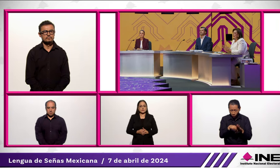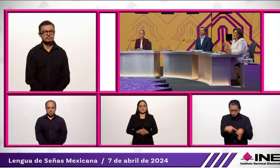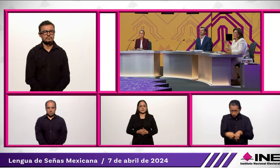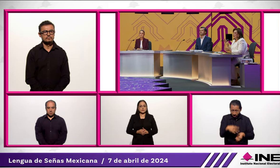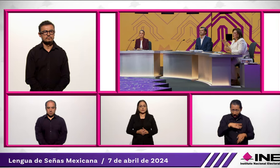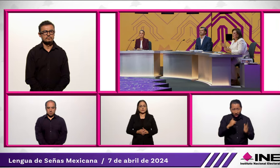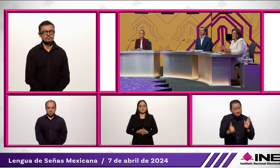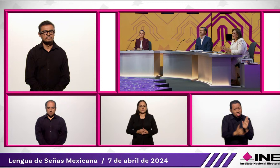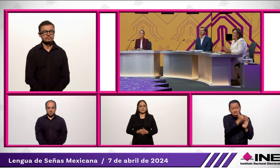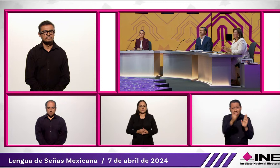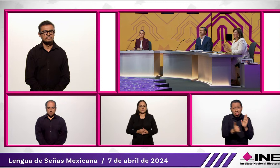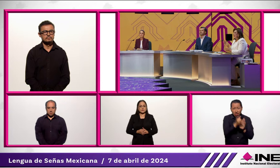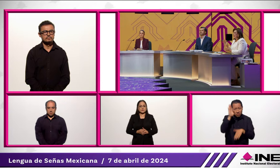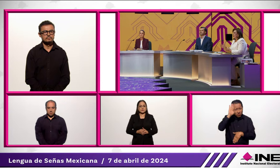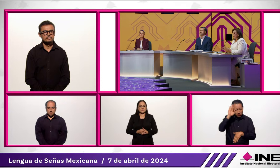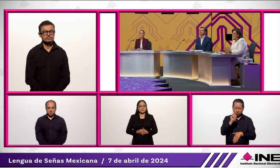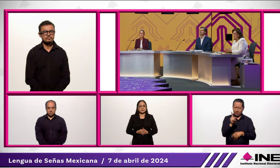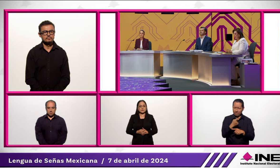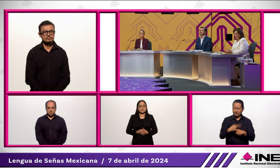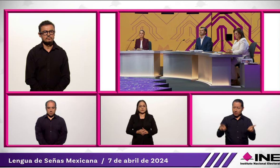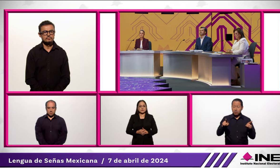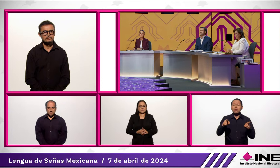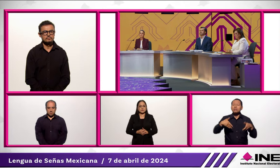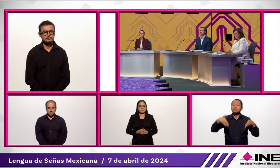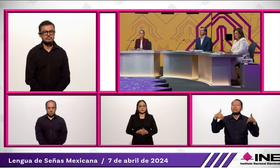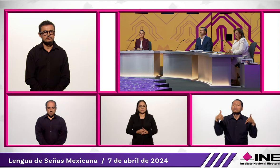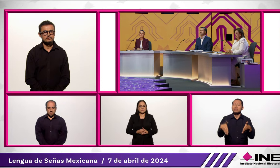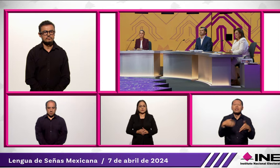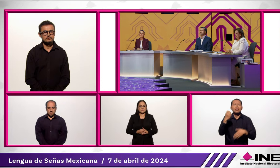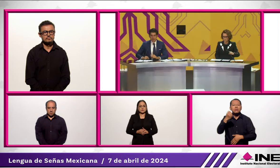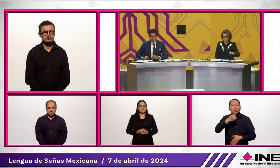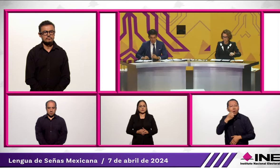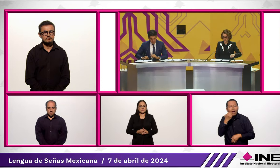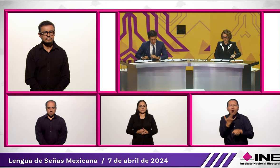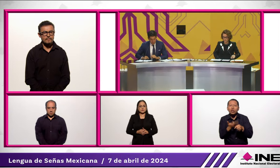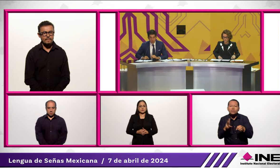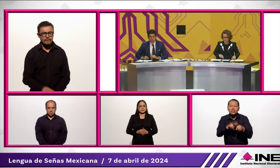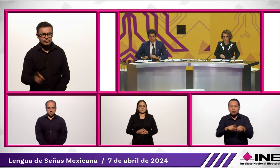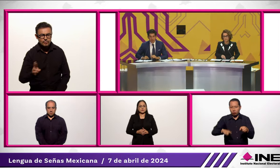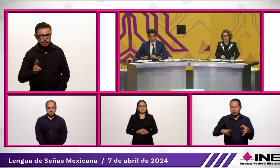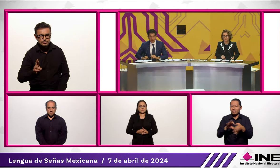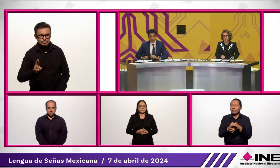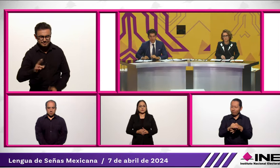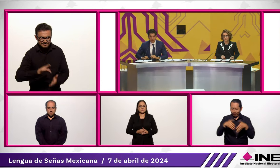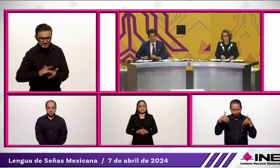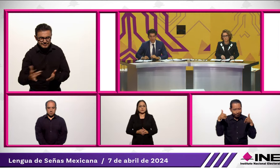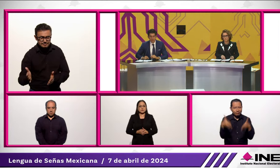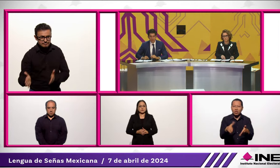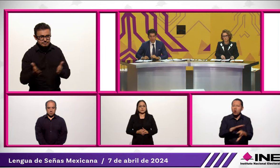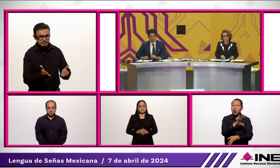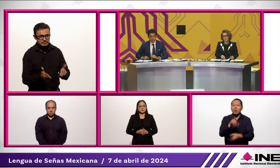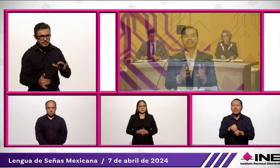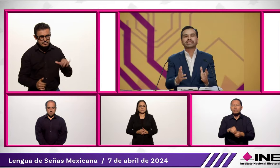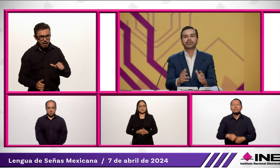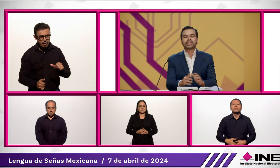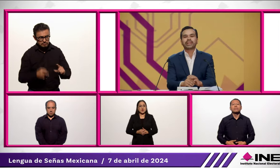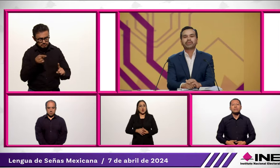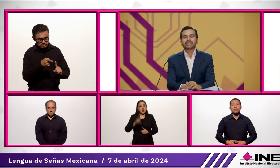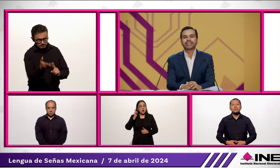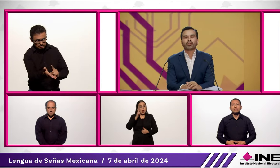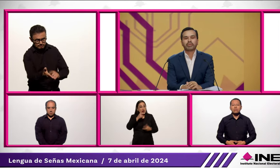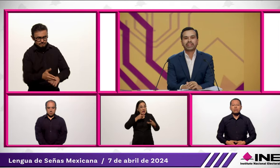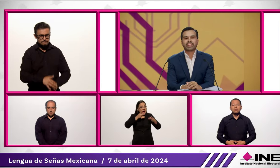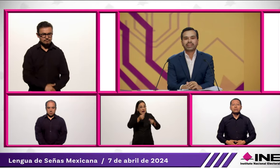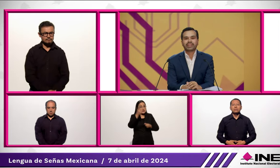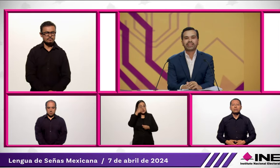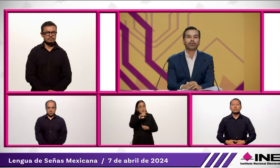las escuelas, los hospitales y la seguridad pública. Gracias, candidata Xóchitl Gálvez. Candidato Maínez. Pues ojalá no hubieran malgastado el dinero